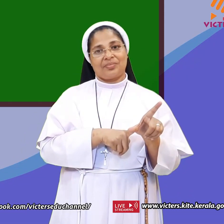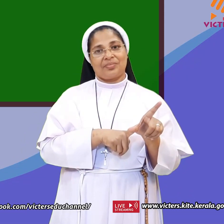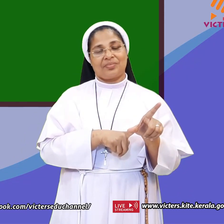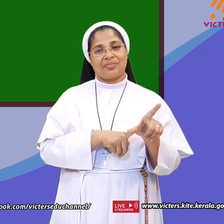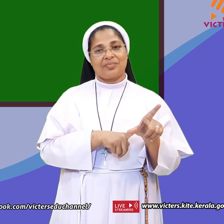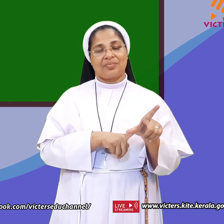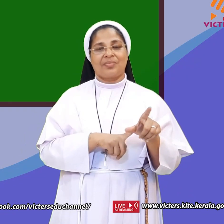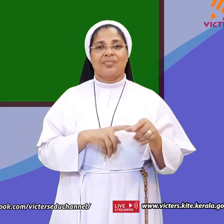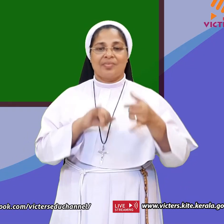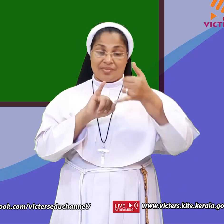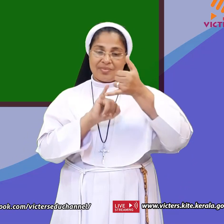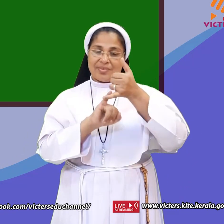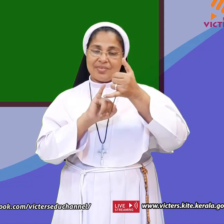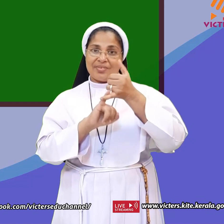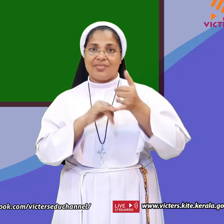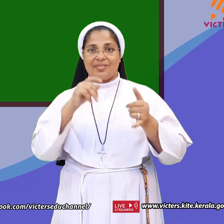SSLC HI പരീക്ഷയ്ക്ക് ഉണ്ടാവുക.